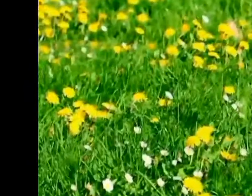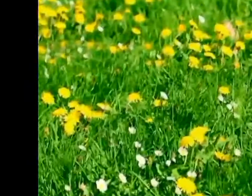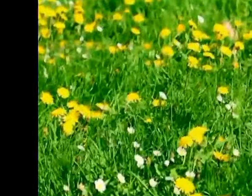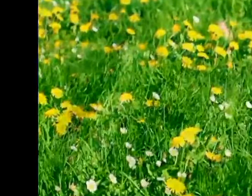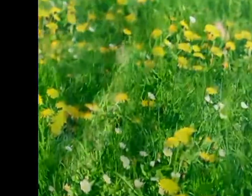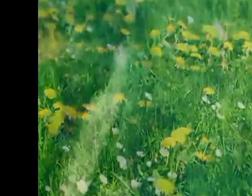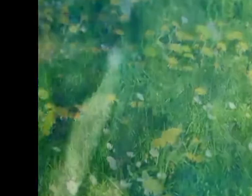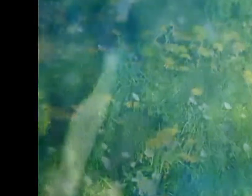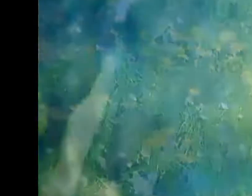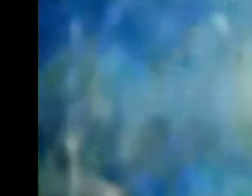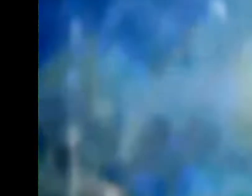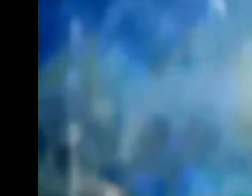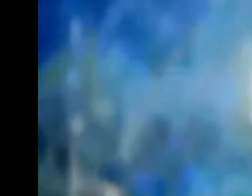आलोकित करने।